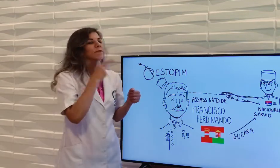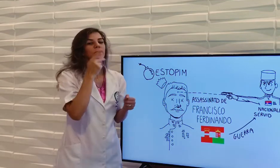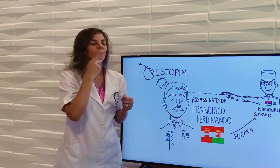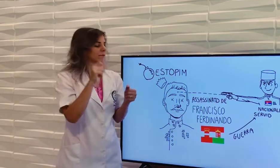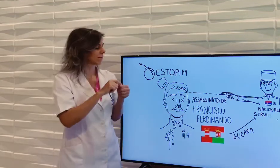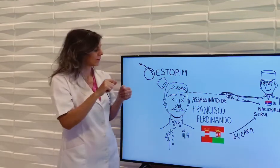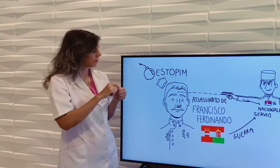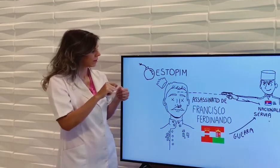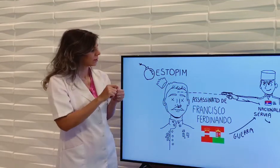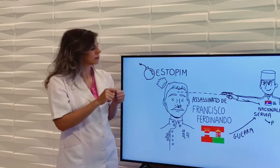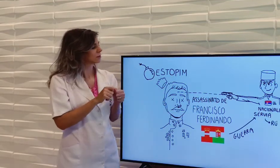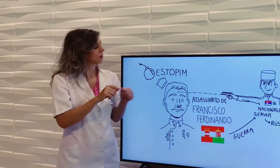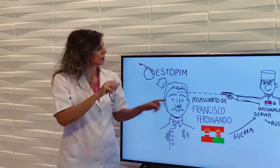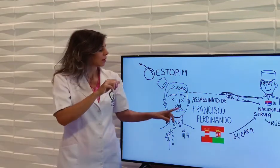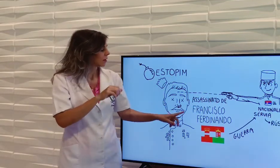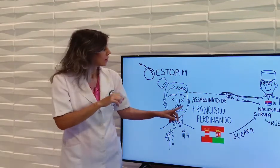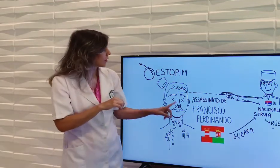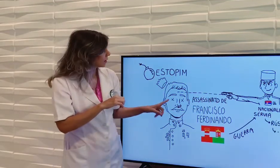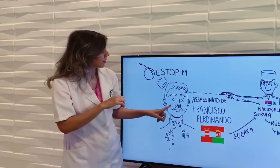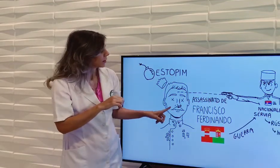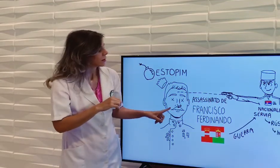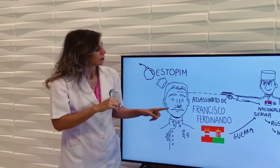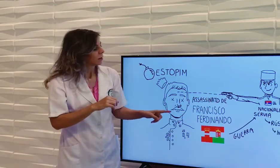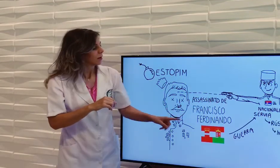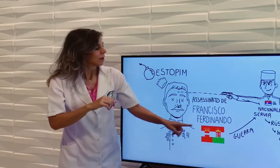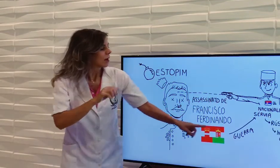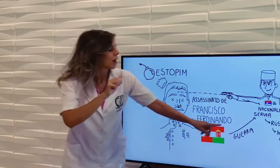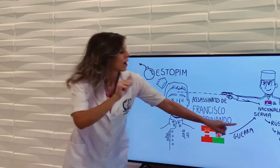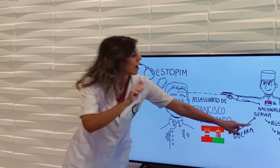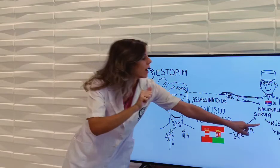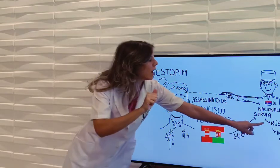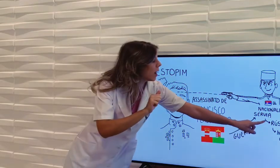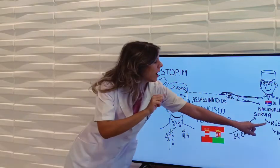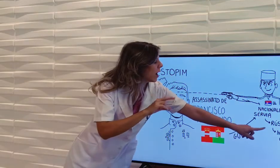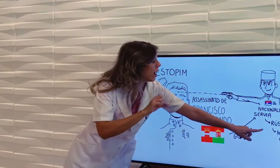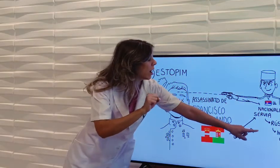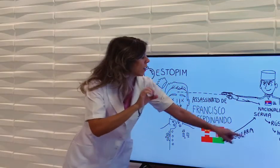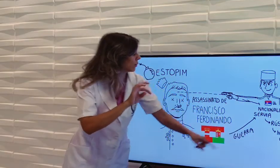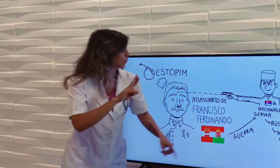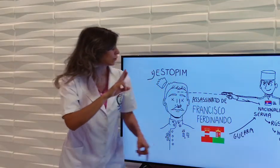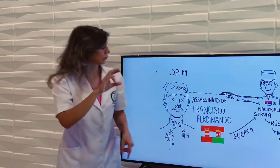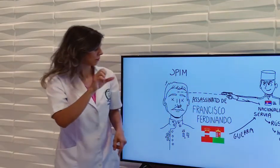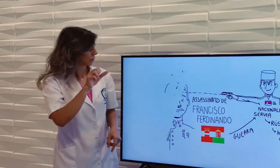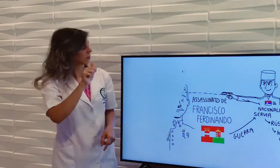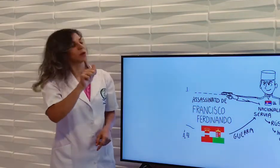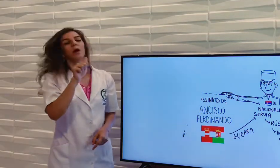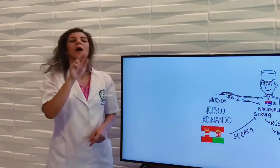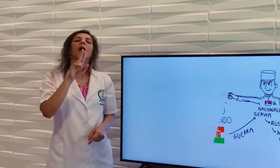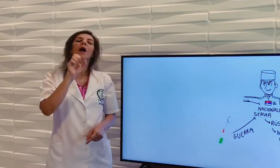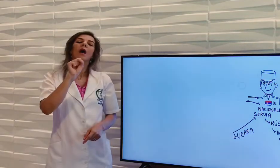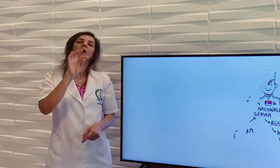Sérvia, que era aliada da Rússia, que era aliada da Inglaterra, que era aliada da França, gerando uma reação em